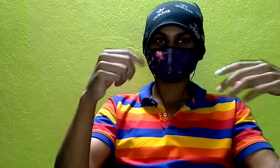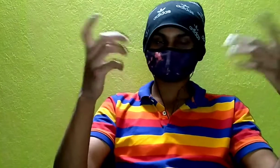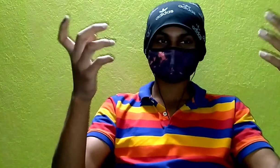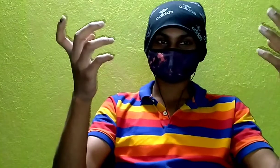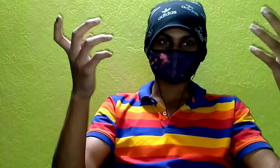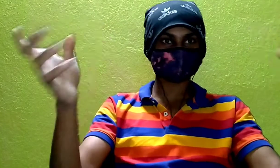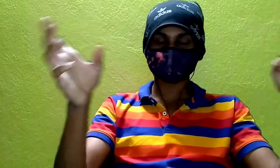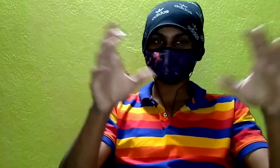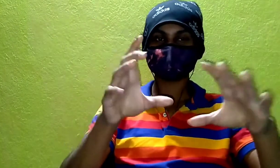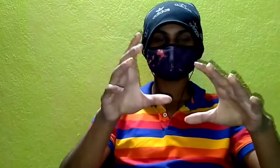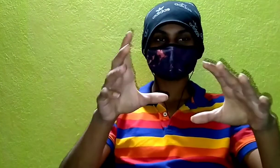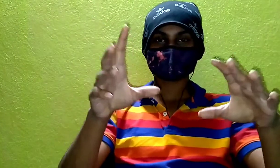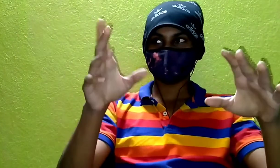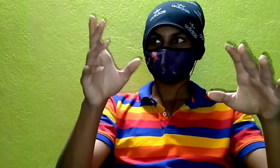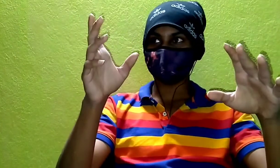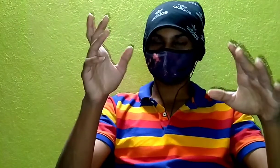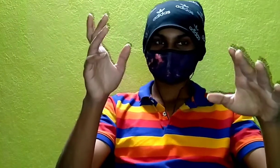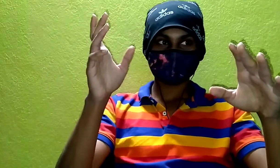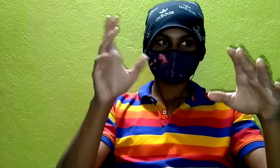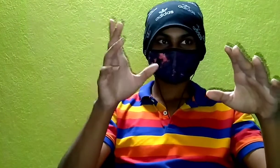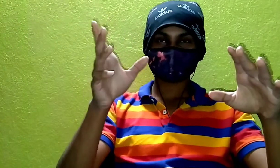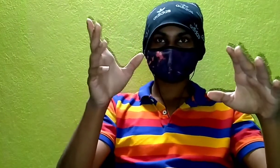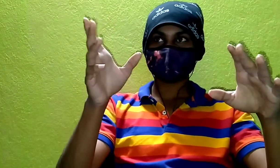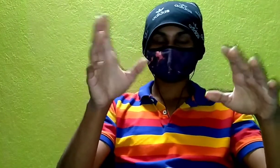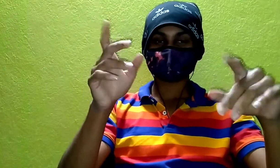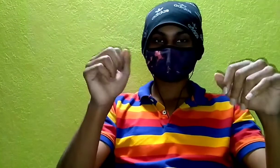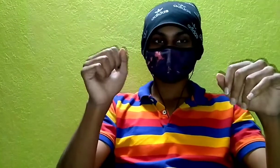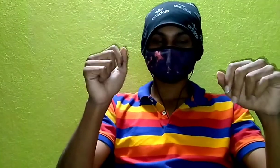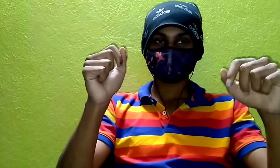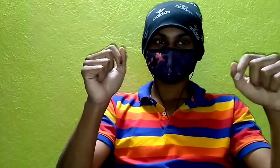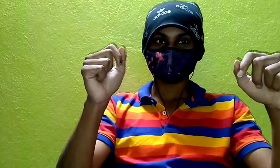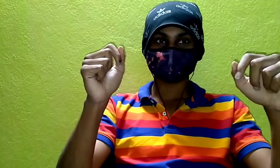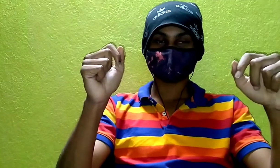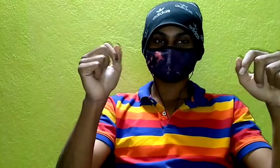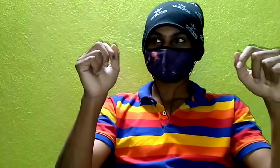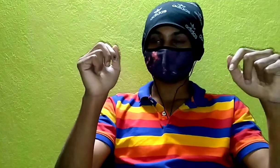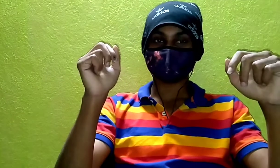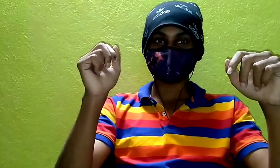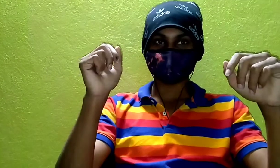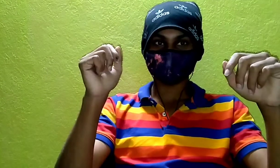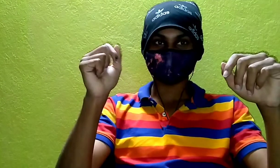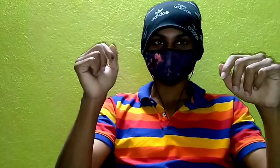1012 फस गया बीच में कि चैनल पर इंसान नहीं है और इस प्रॉब्लम है कि